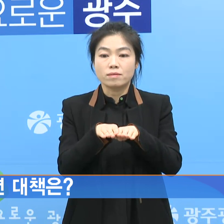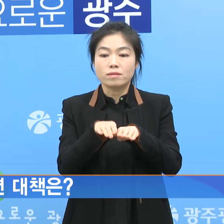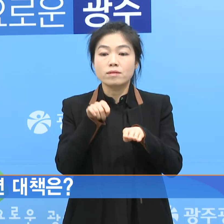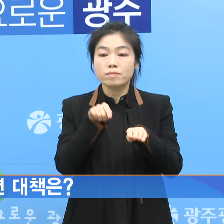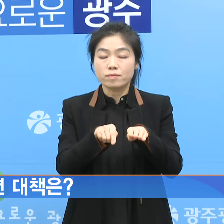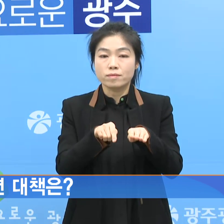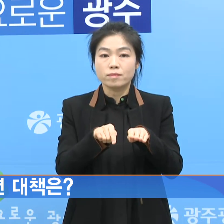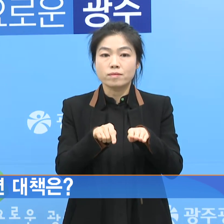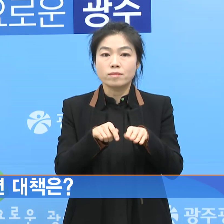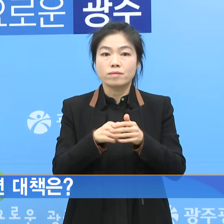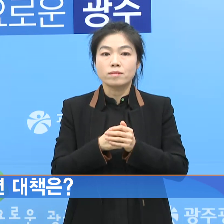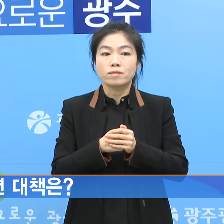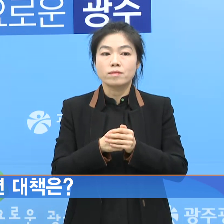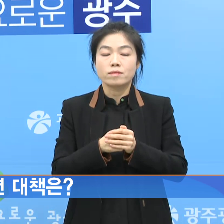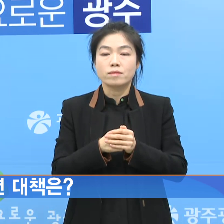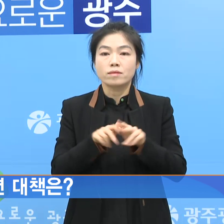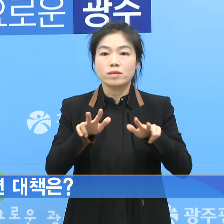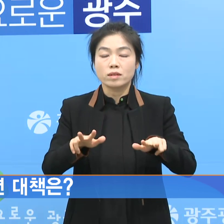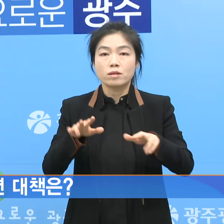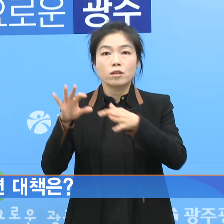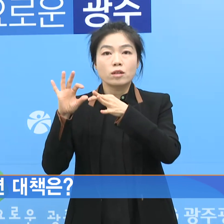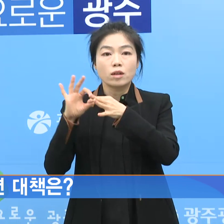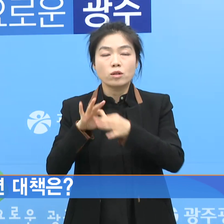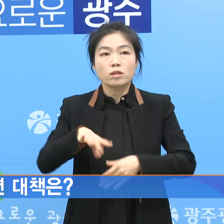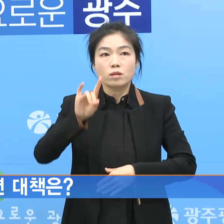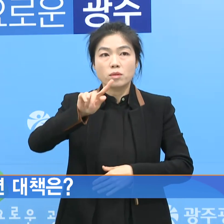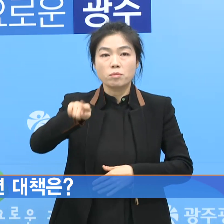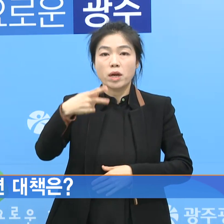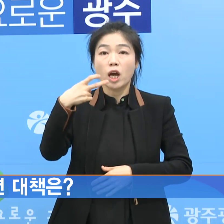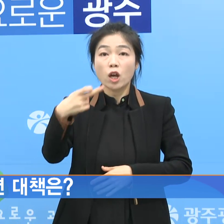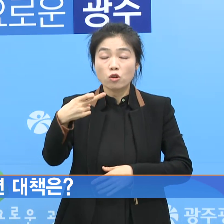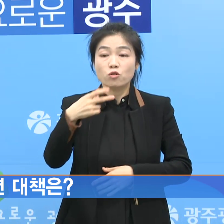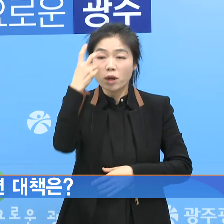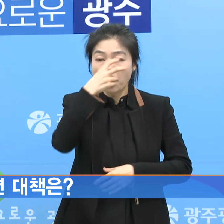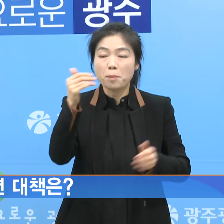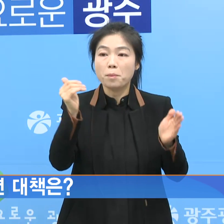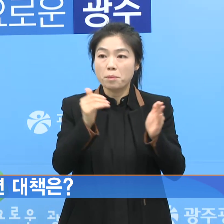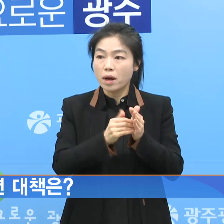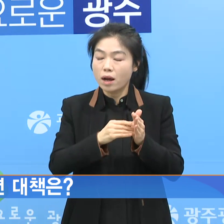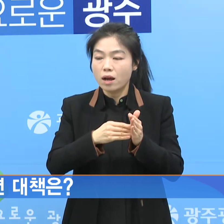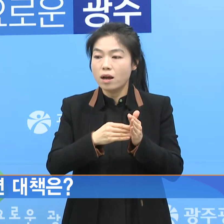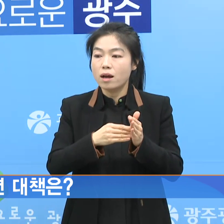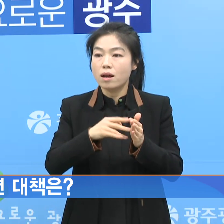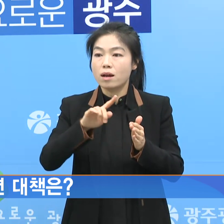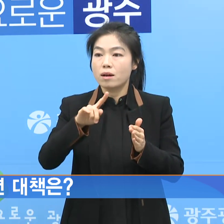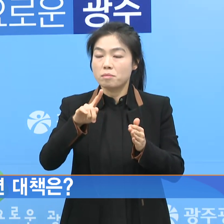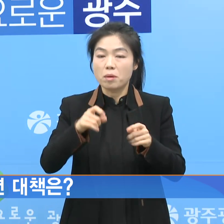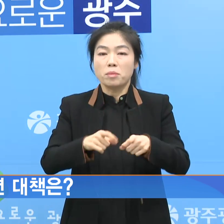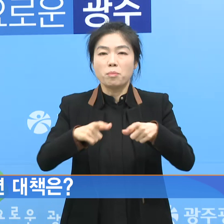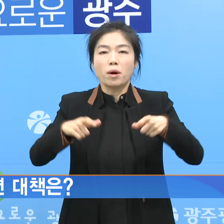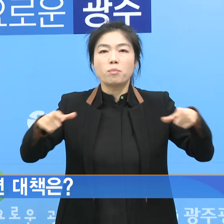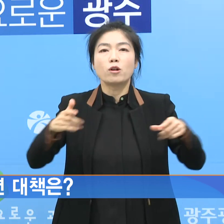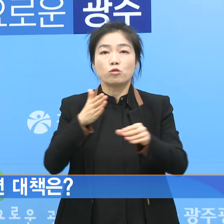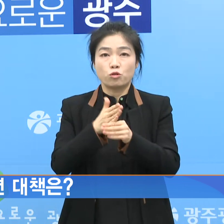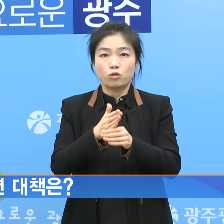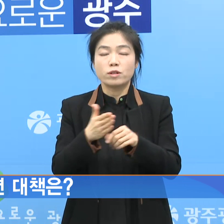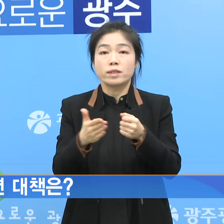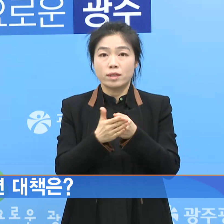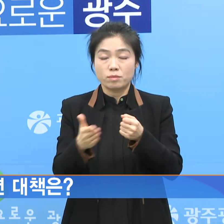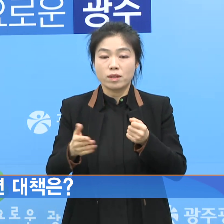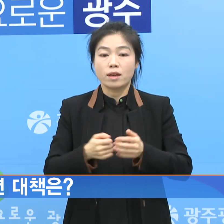그런 우리가 이제 뭐 계속 그 처음에 112개를 했다가 지금 예 이렇게 늘려가고 있습니다.